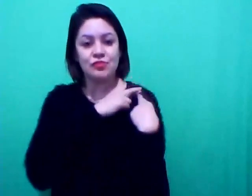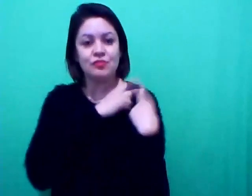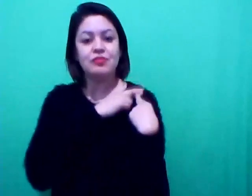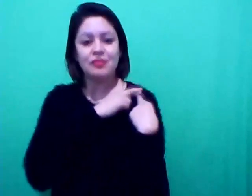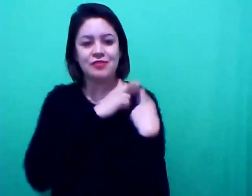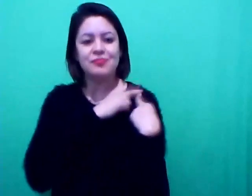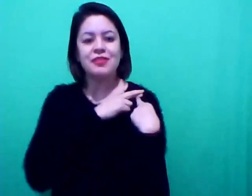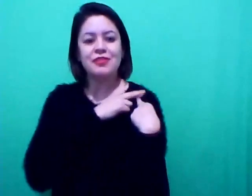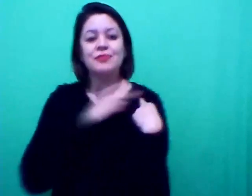responsabilidade